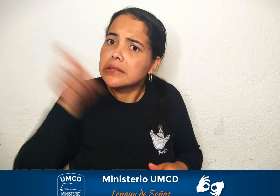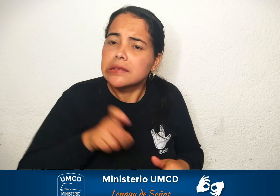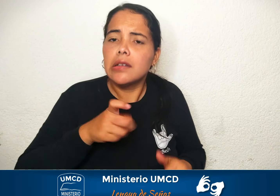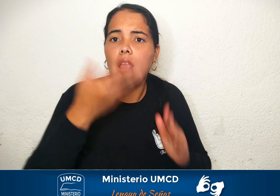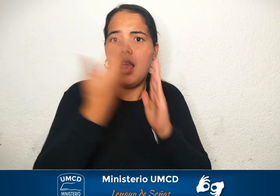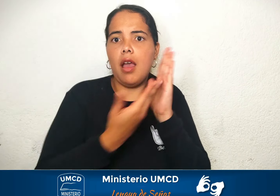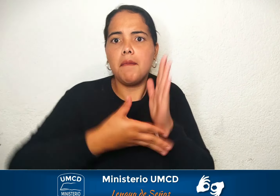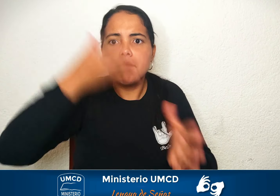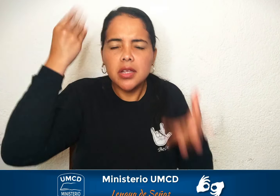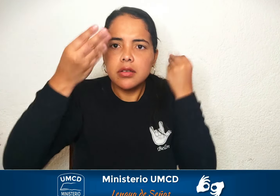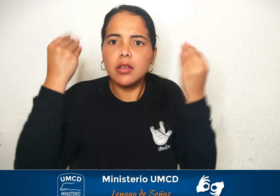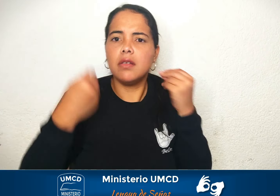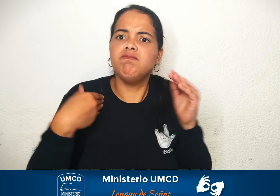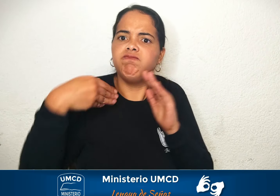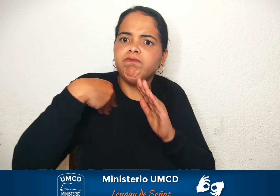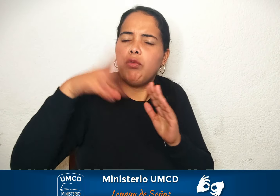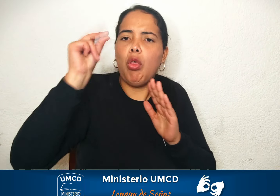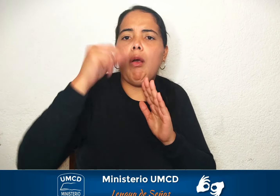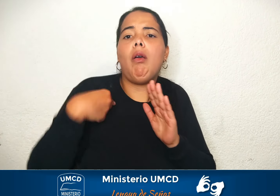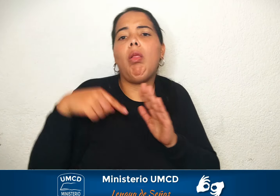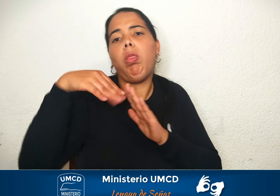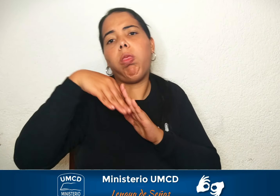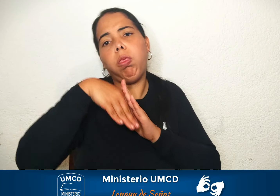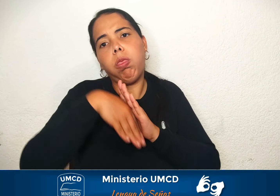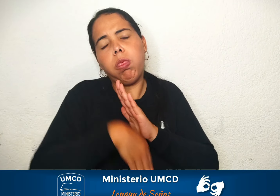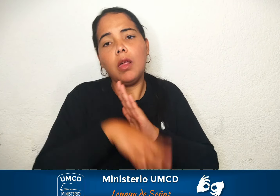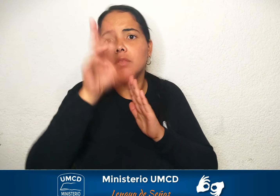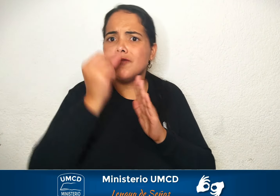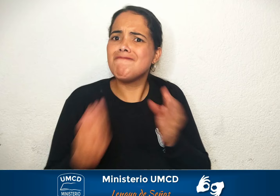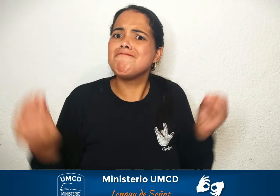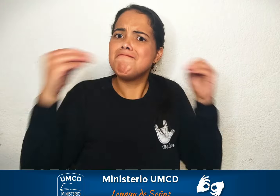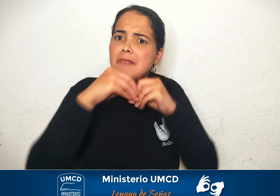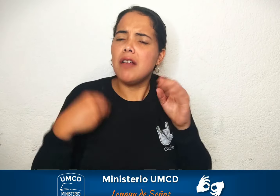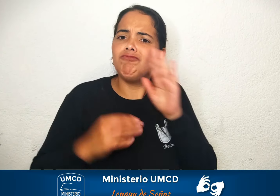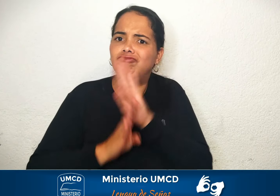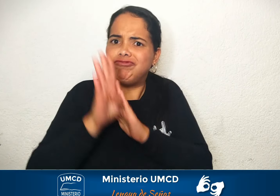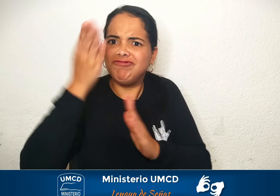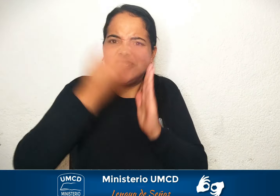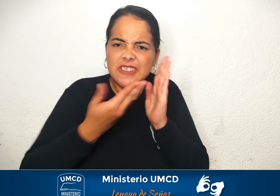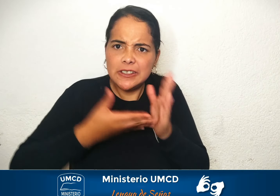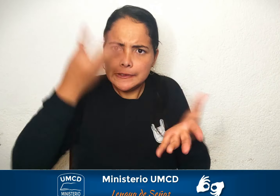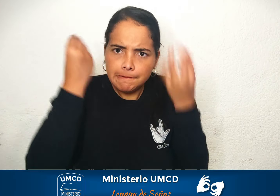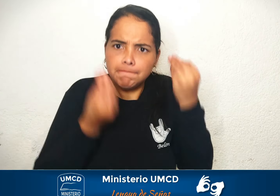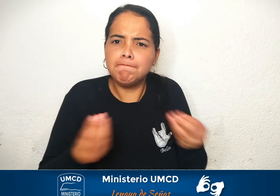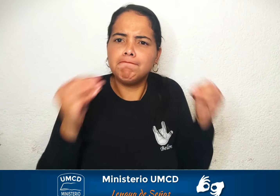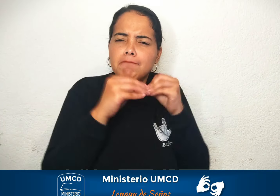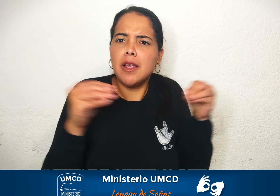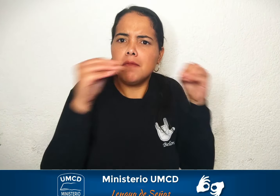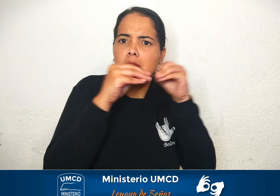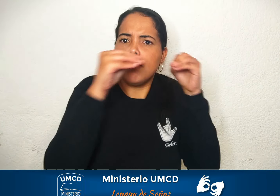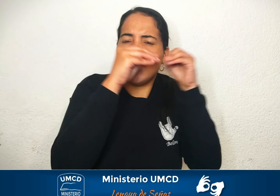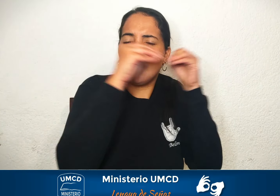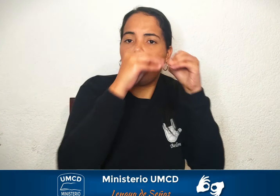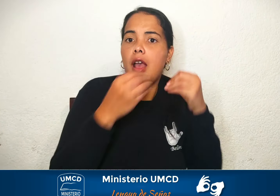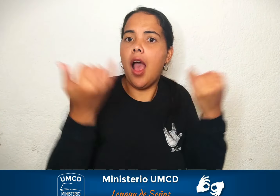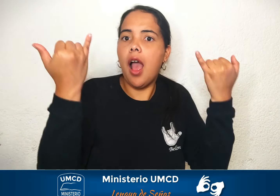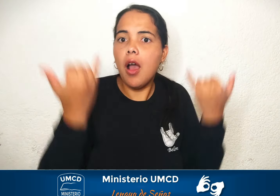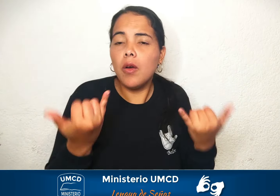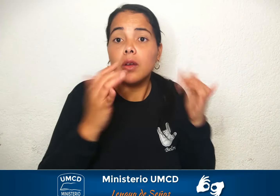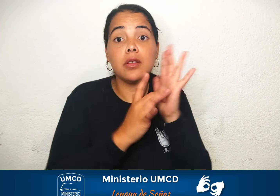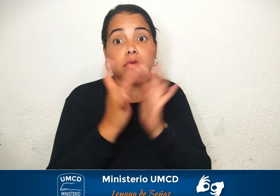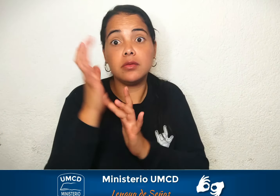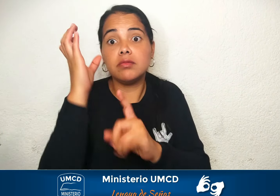de que Él iba a morir. No era hasta cuando las cosas comenzaron a darse, es que todo encajaba en su mente. Y decía: